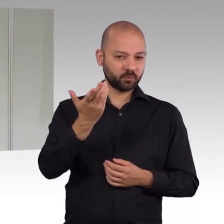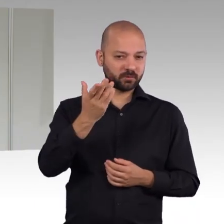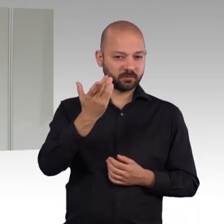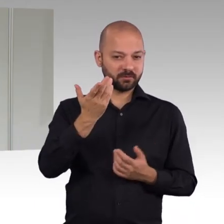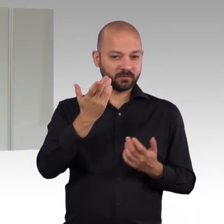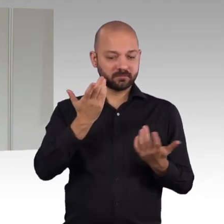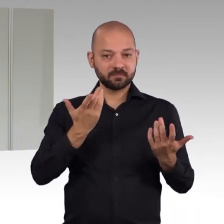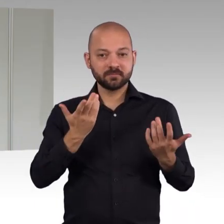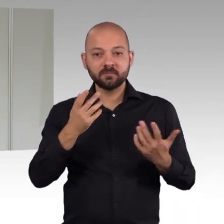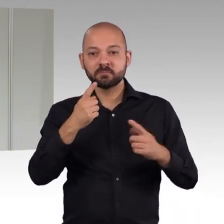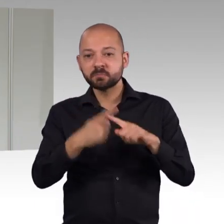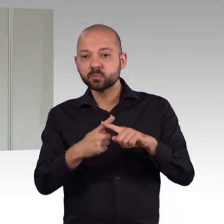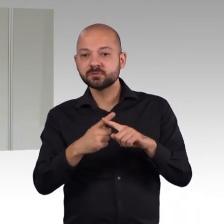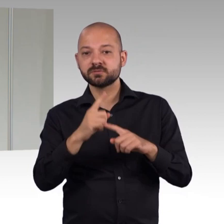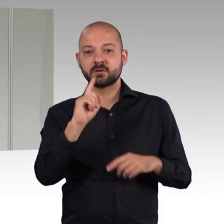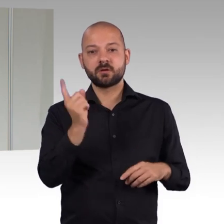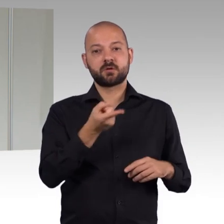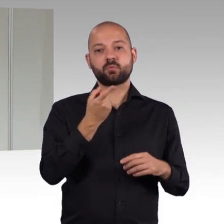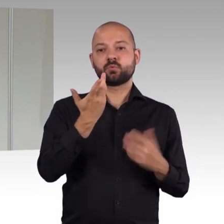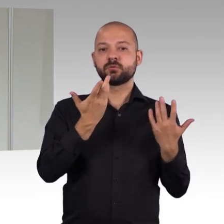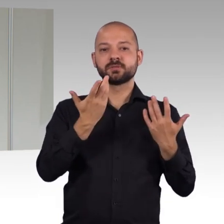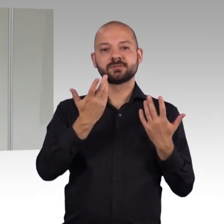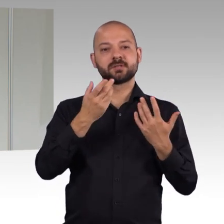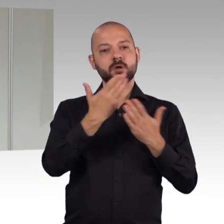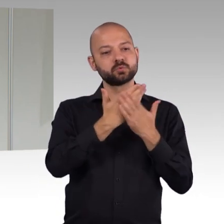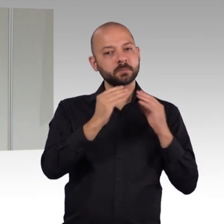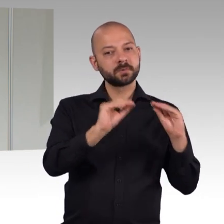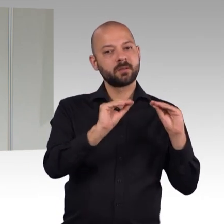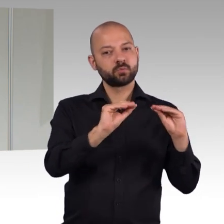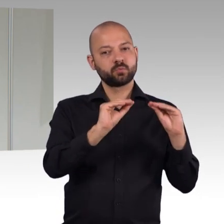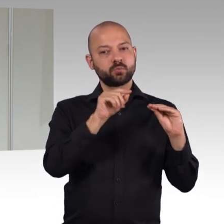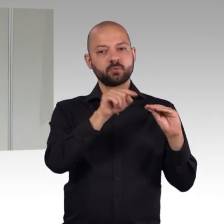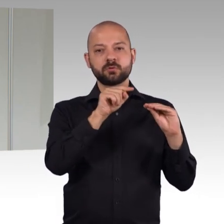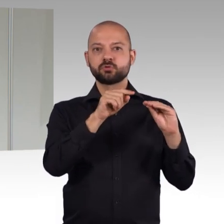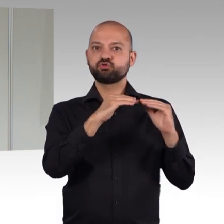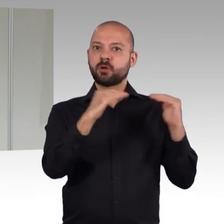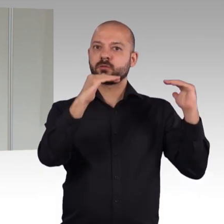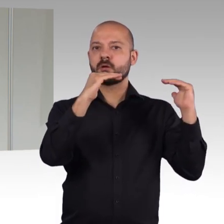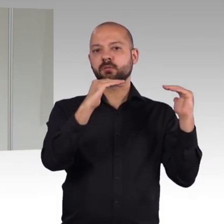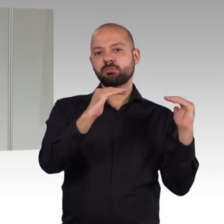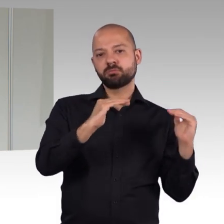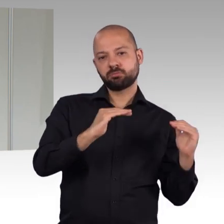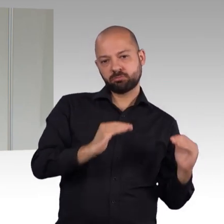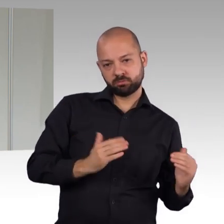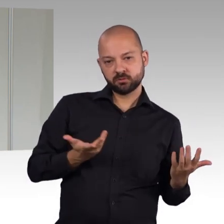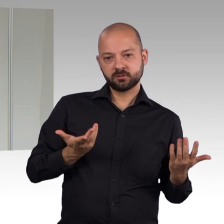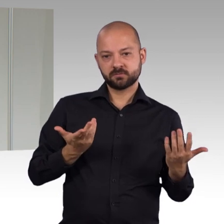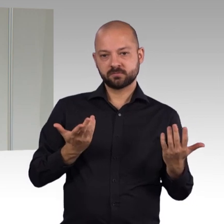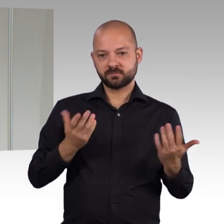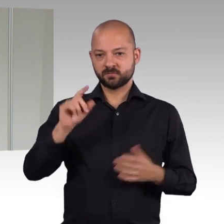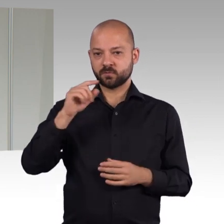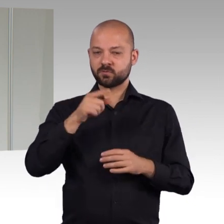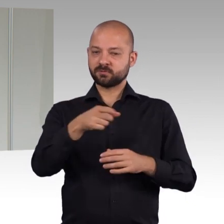Betrugsskandal bei Auftragvergabe um das Segelschulschiff Gurch Fock, ein Günstlingsskandal um den illegalen Einsatz von